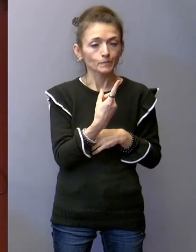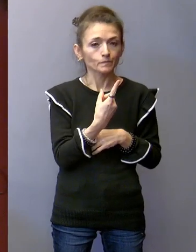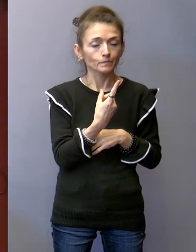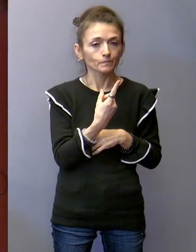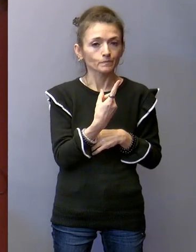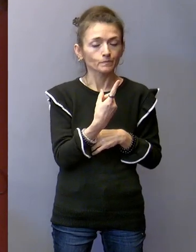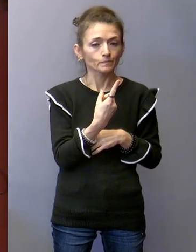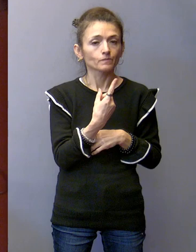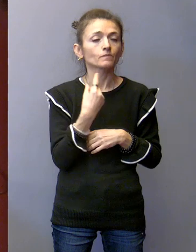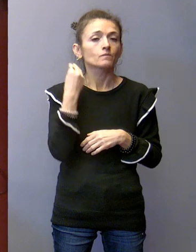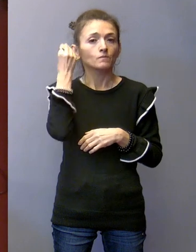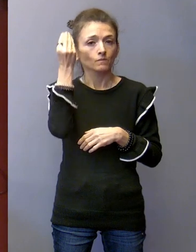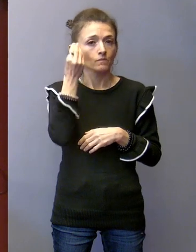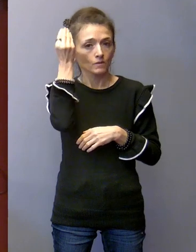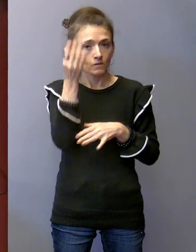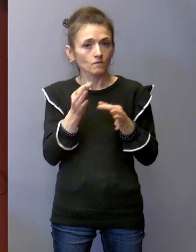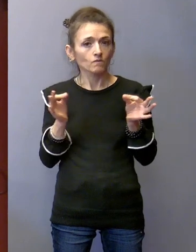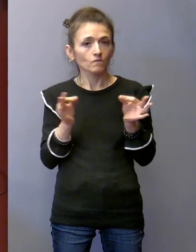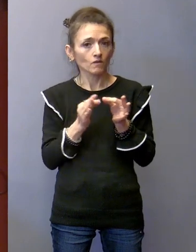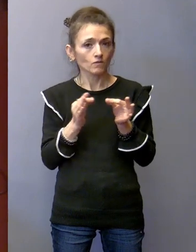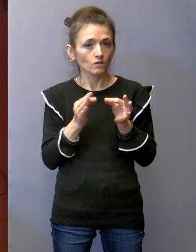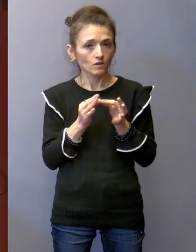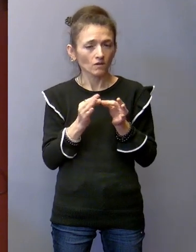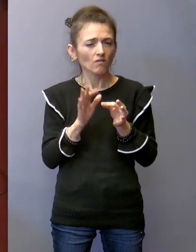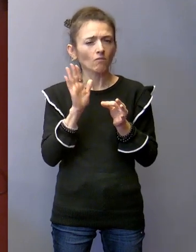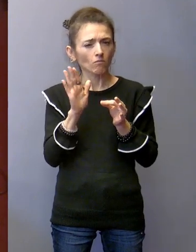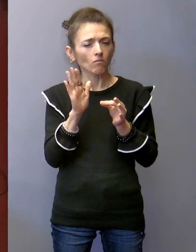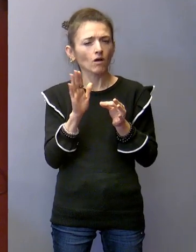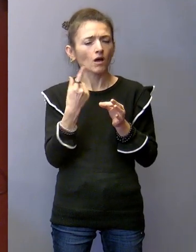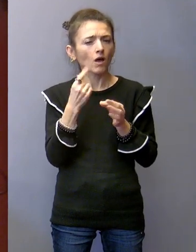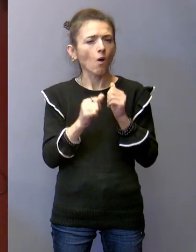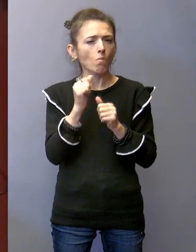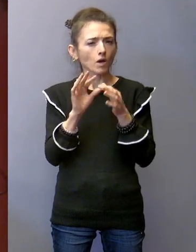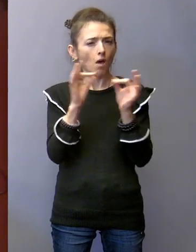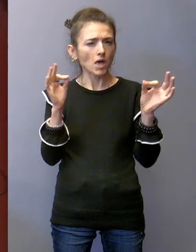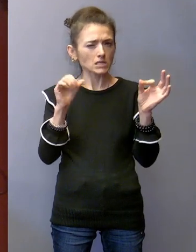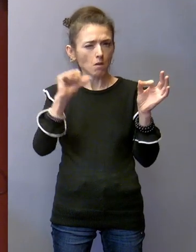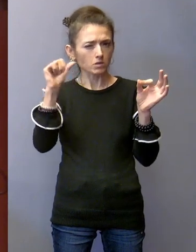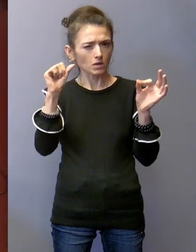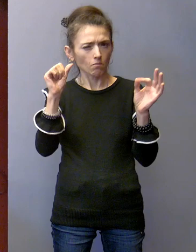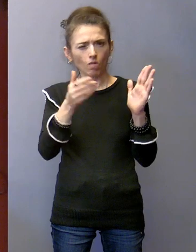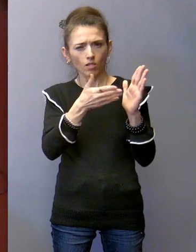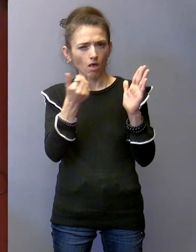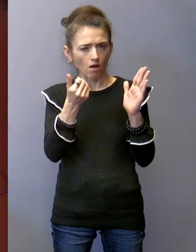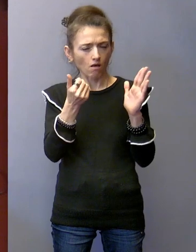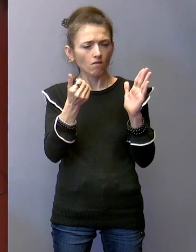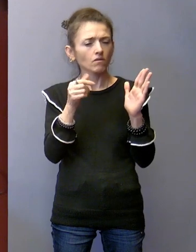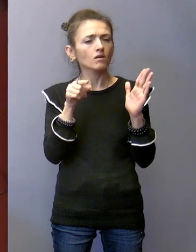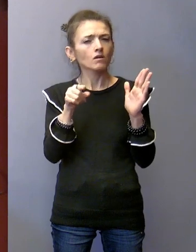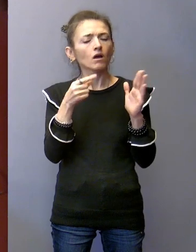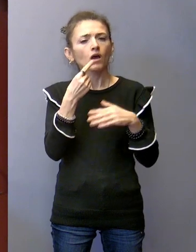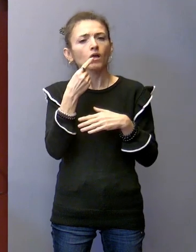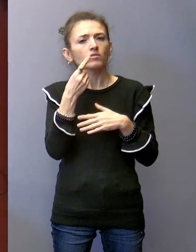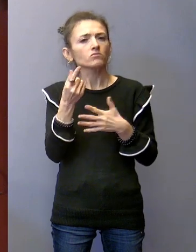è il parere è favorevole eliminando la prima premessa e attribuisce alla